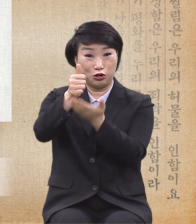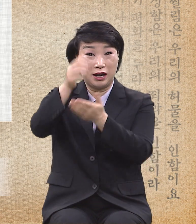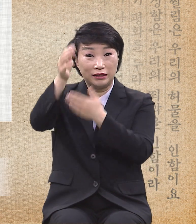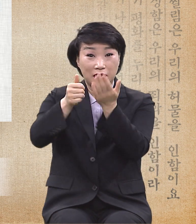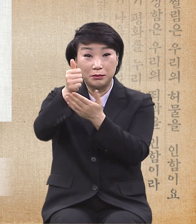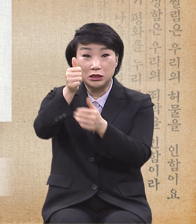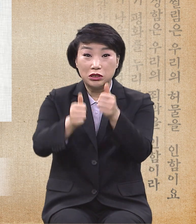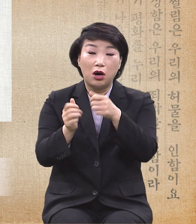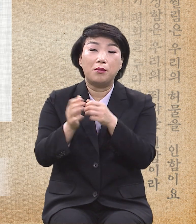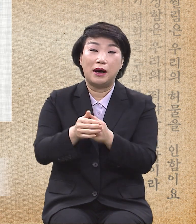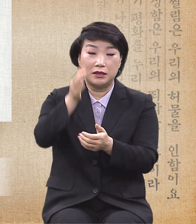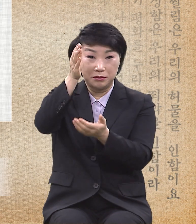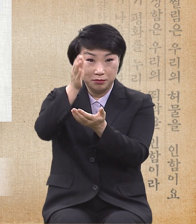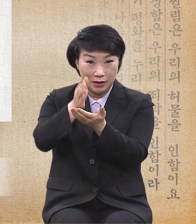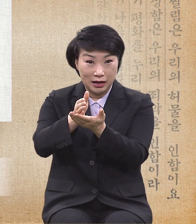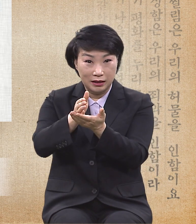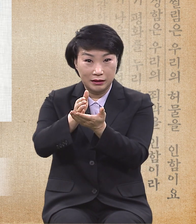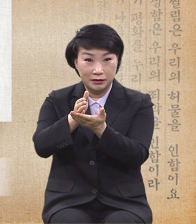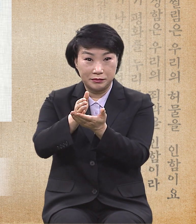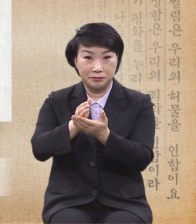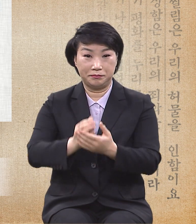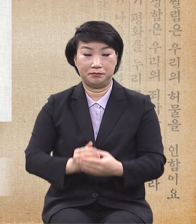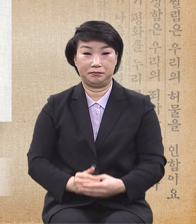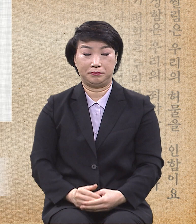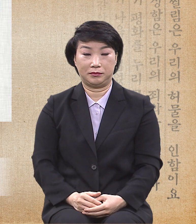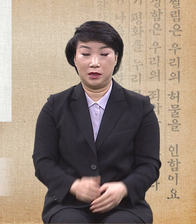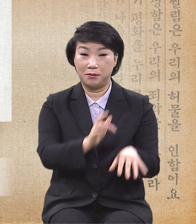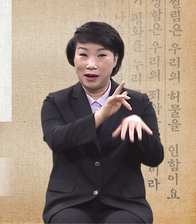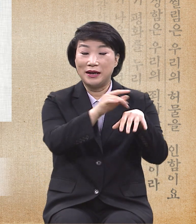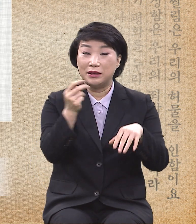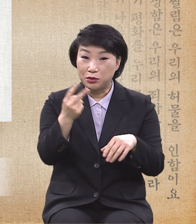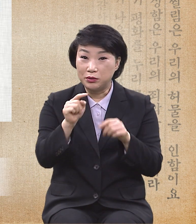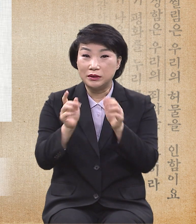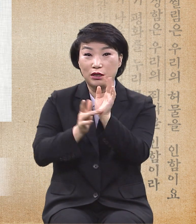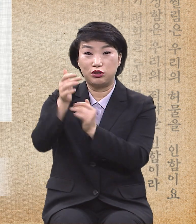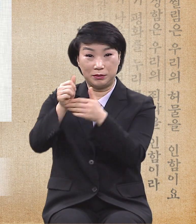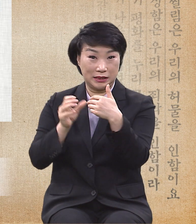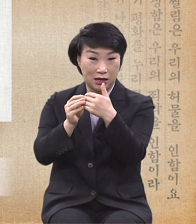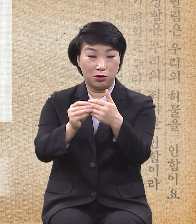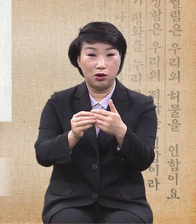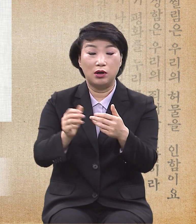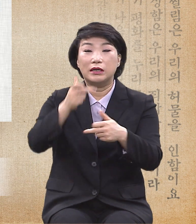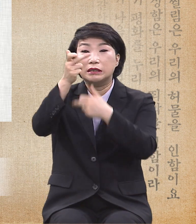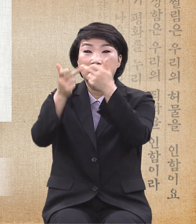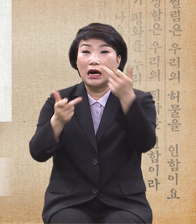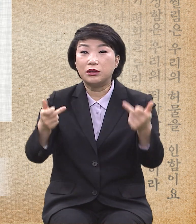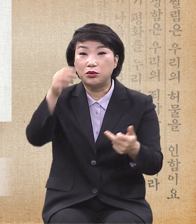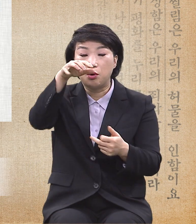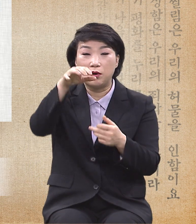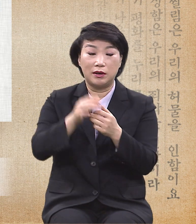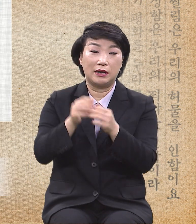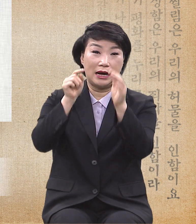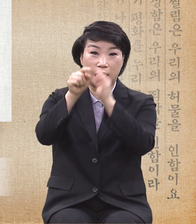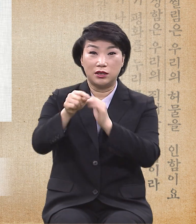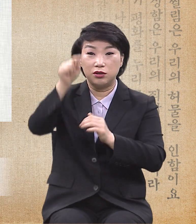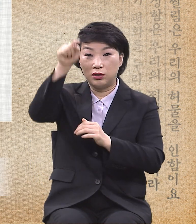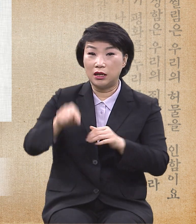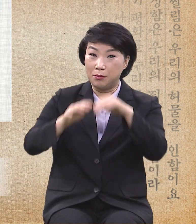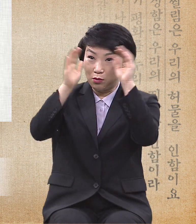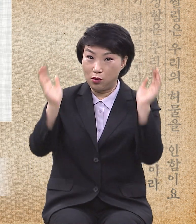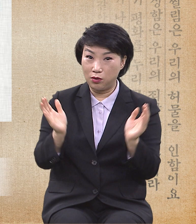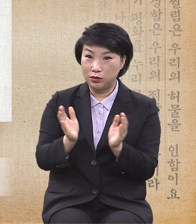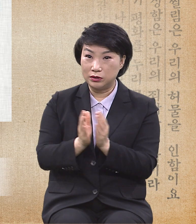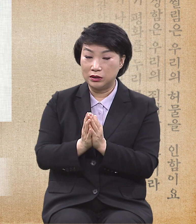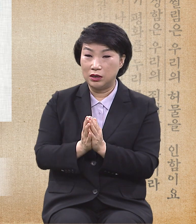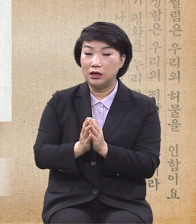너의 하나님을 시험치 말라 하였느니라 하신대, 마귀가 또 그를 데리고 지극히 높은 산으로 가서 천하 만국과 그